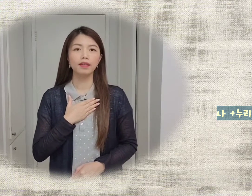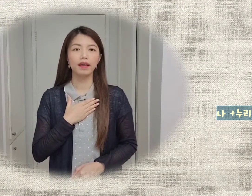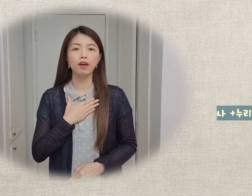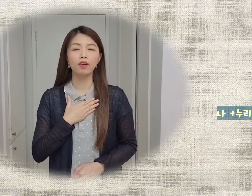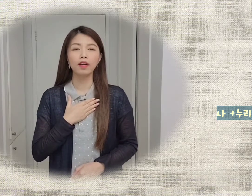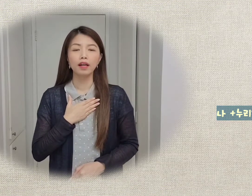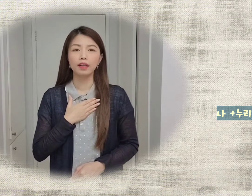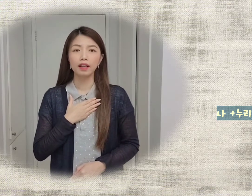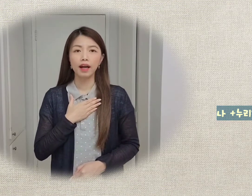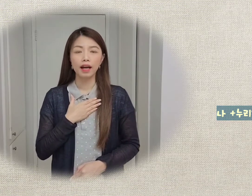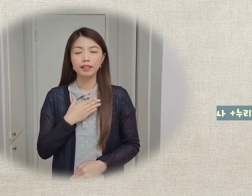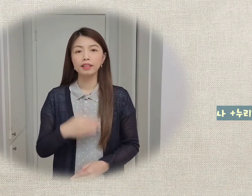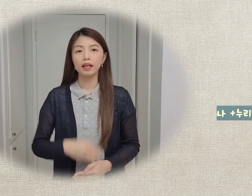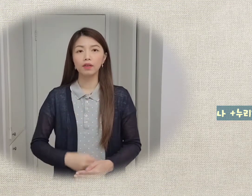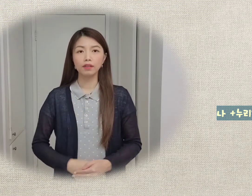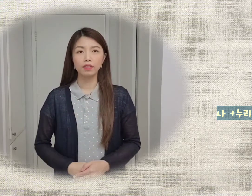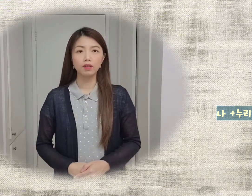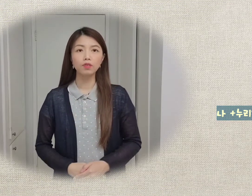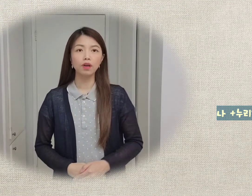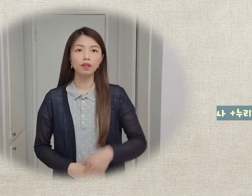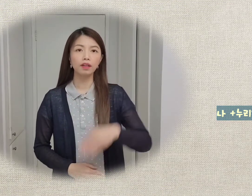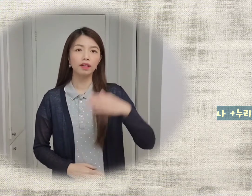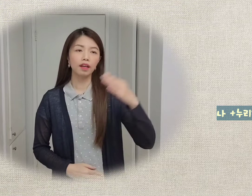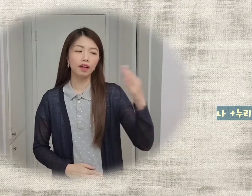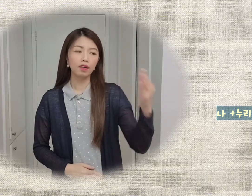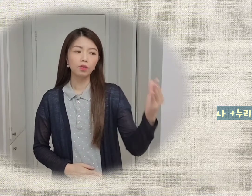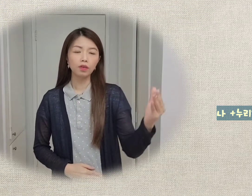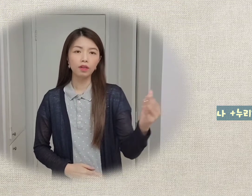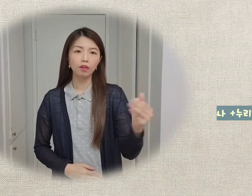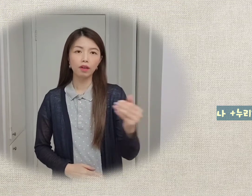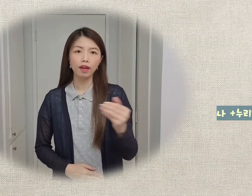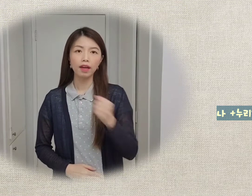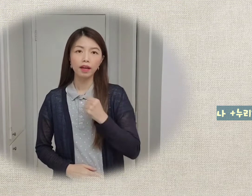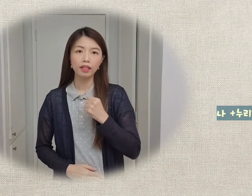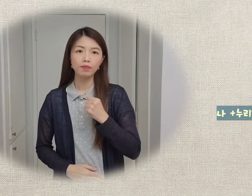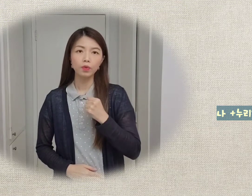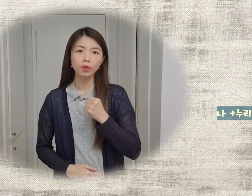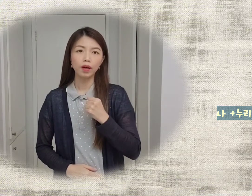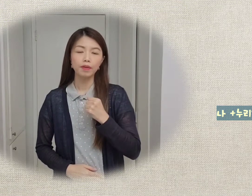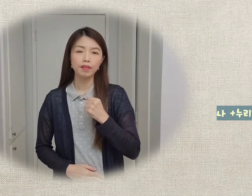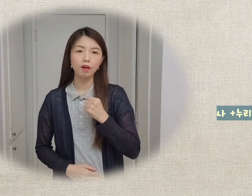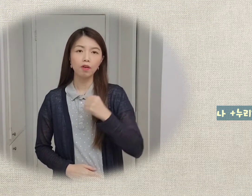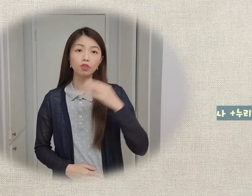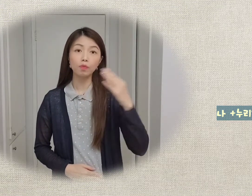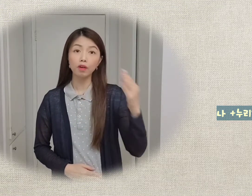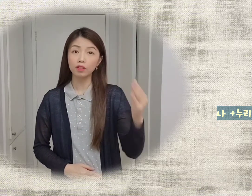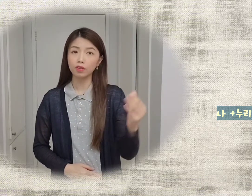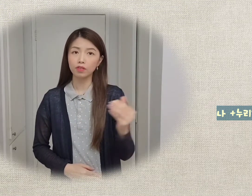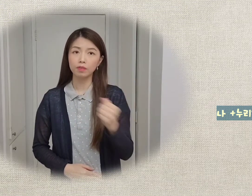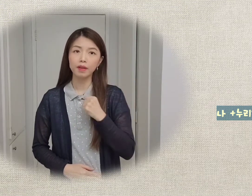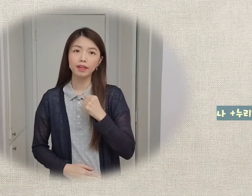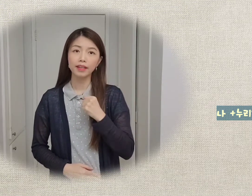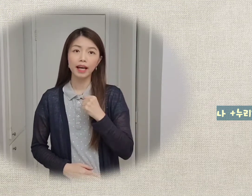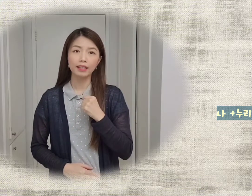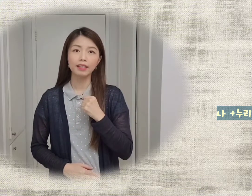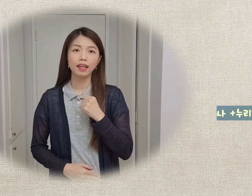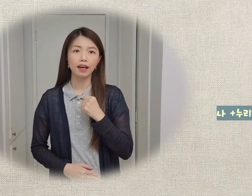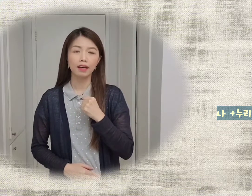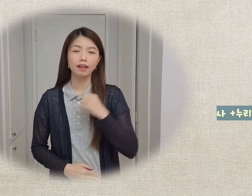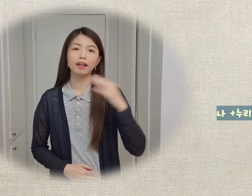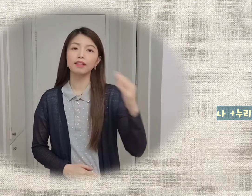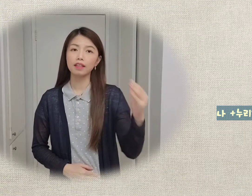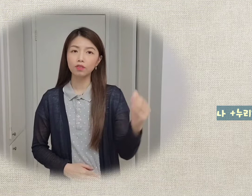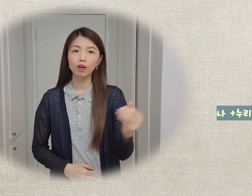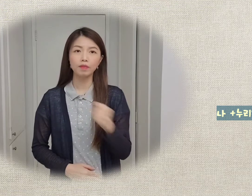해주시면 되는데요. 일단 가지다라고 하는 뜻의 수어는 손을 이렇게 가슴 쪽으로 가면서 주먹을 쥐어주시면